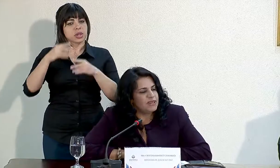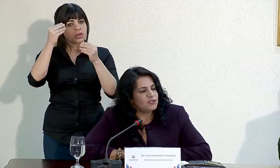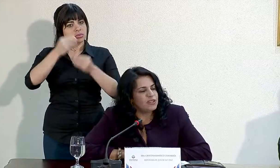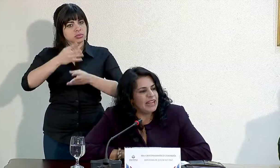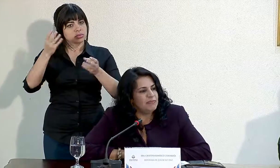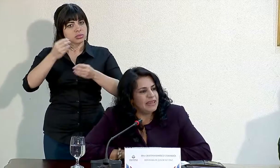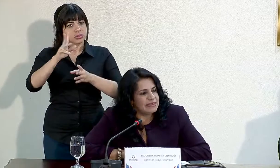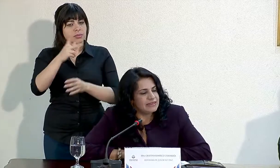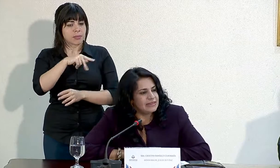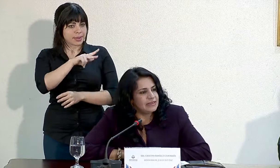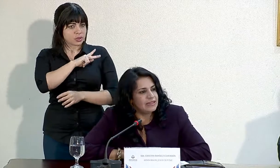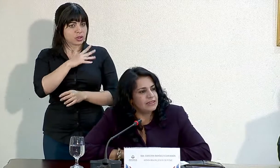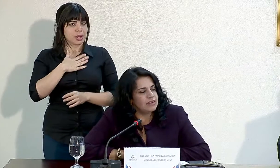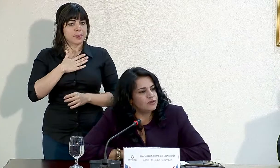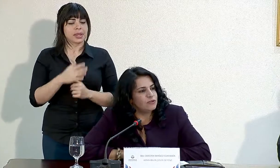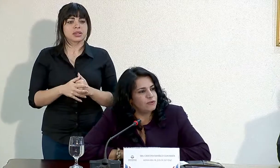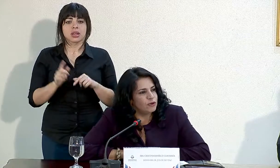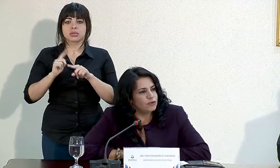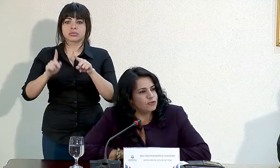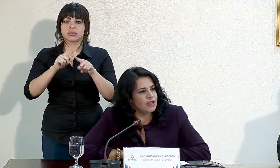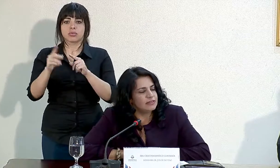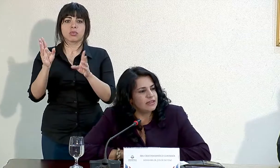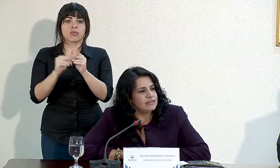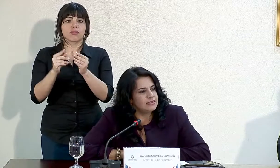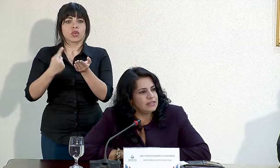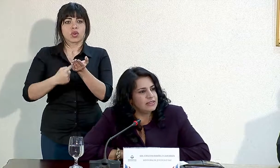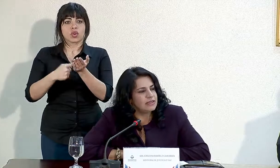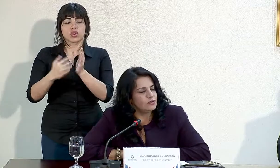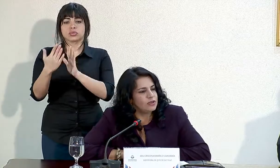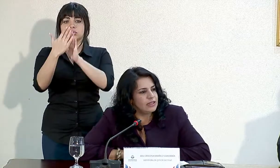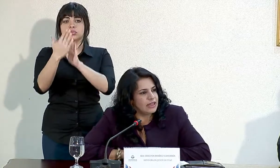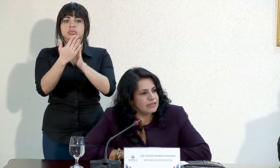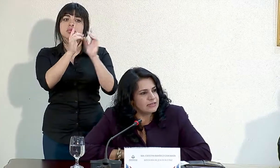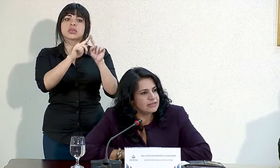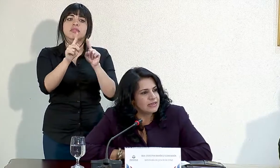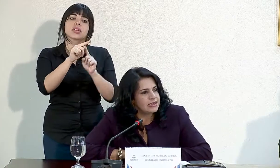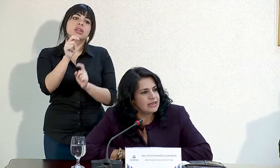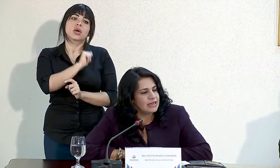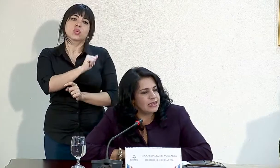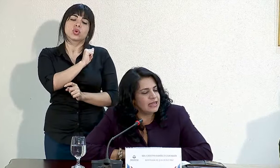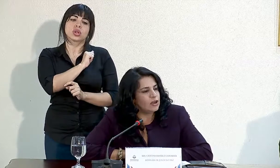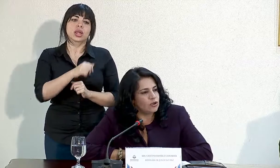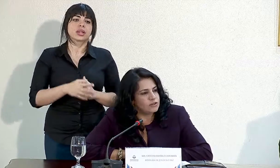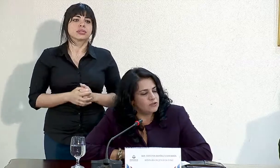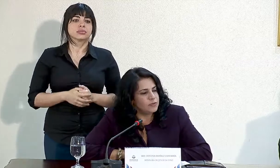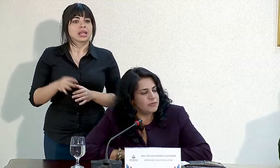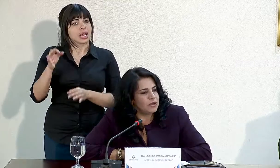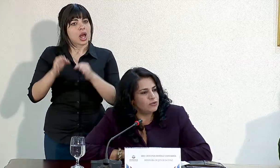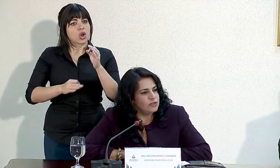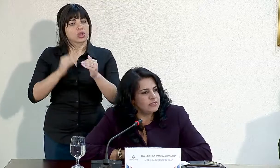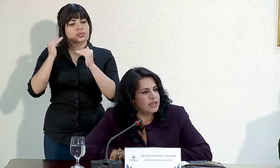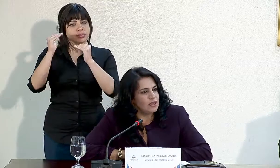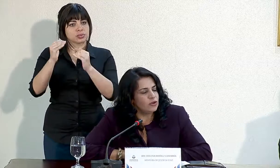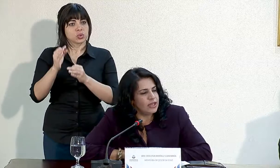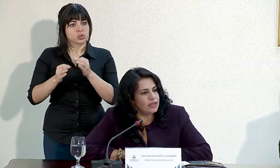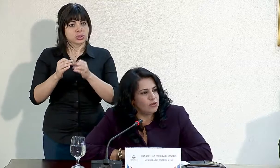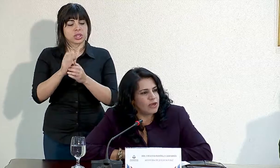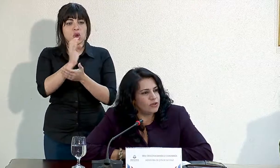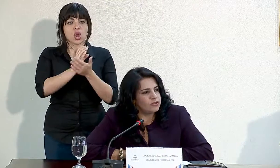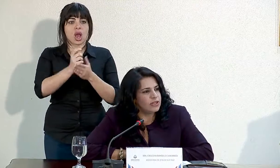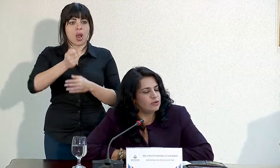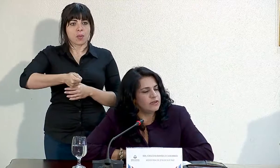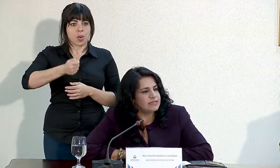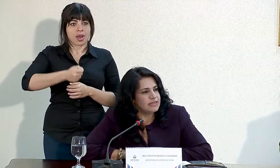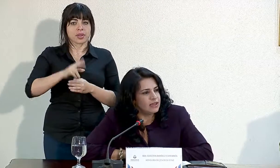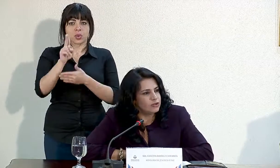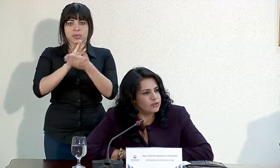revelando personalmente en diversos foros ante las distintas autoridades, en la Corte Suprema de Justicia, en el Colegio de